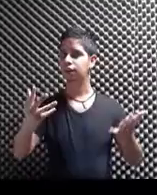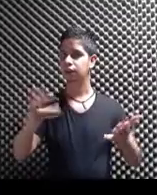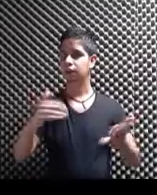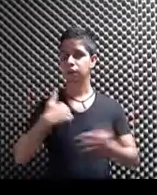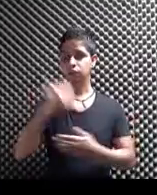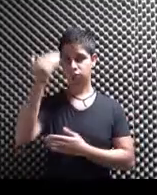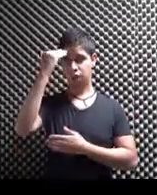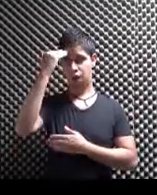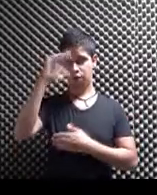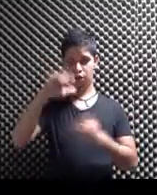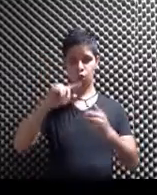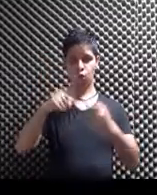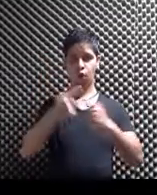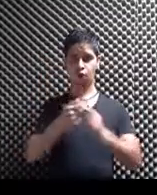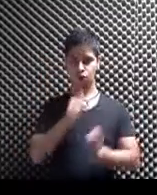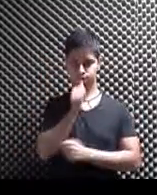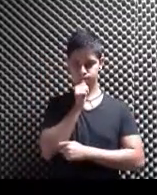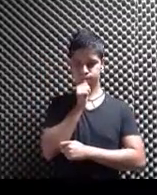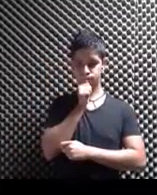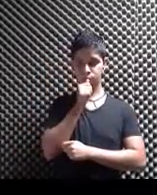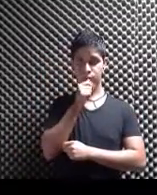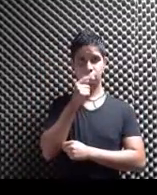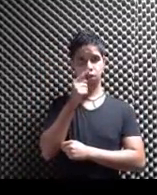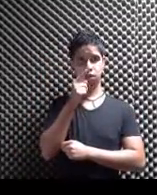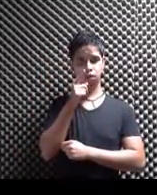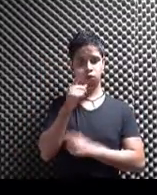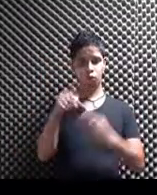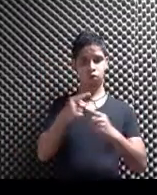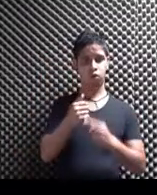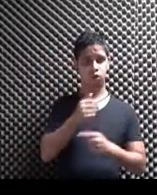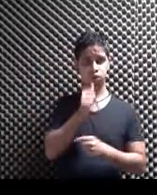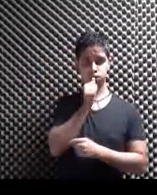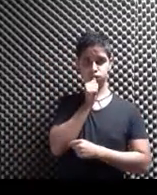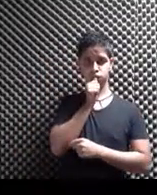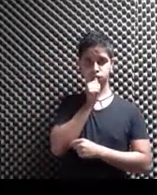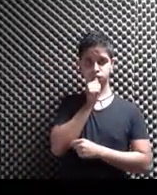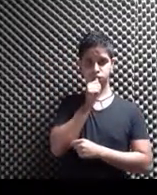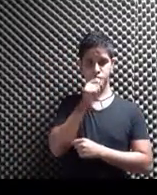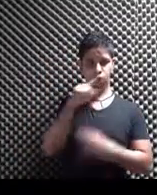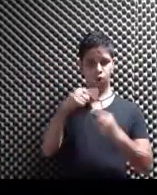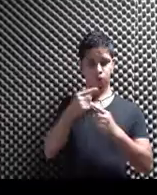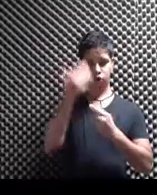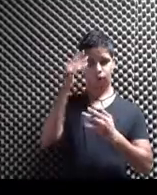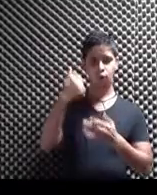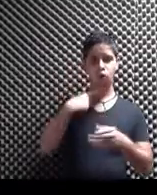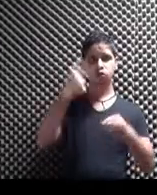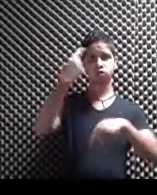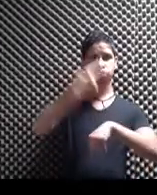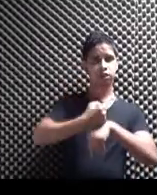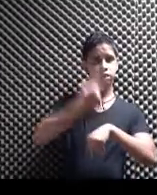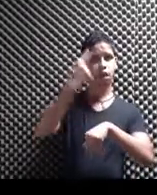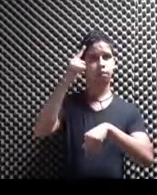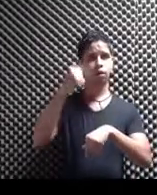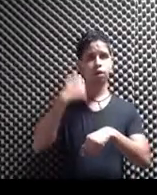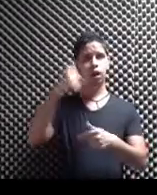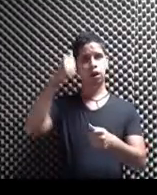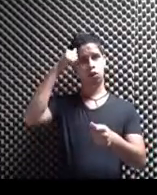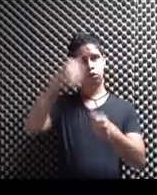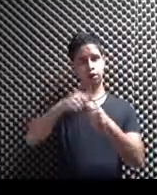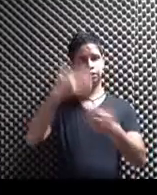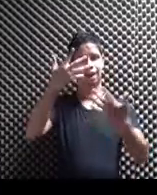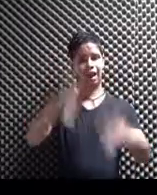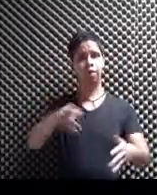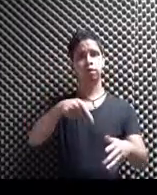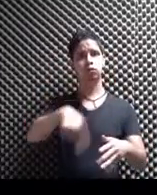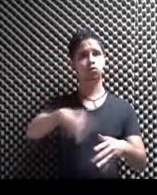claramente cuando aguantamos algo y cuando lo toleramos Lo aguantamos cuando no tenemos fecha cuando no ponemos fecha para acordar que termine